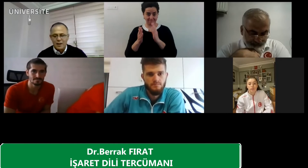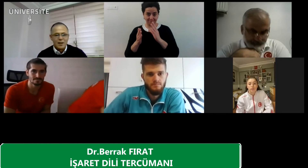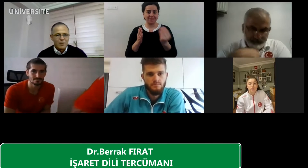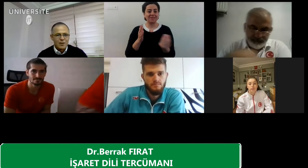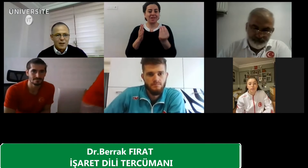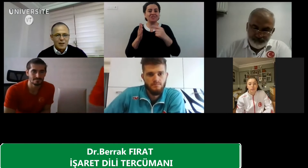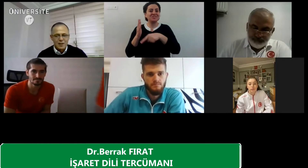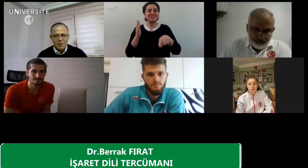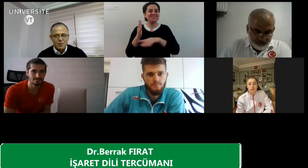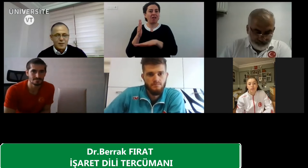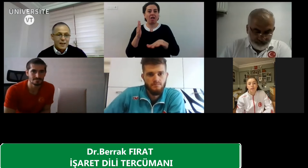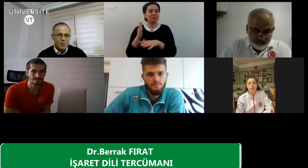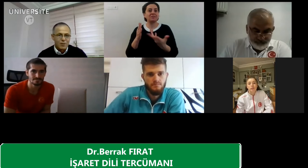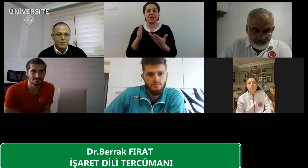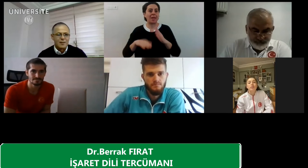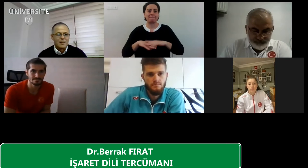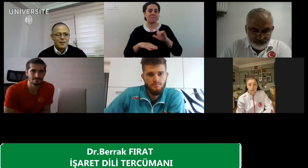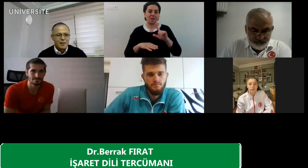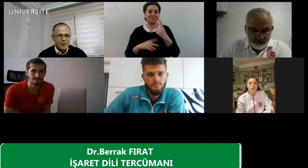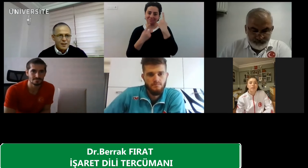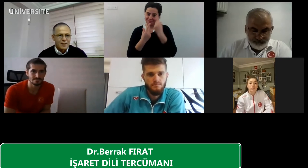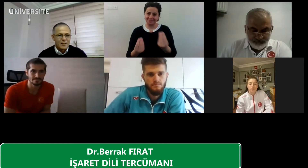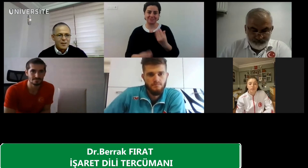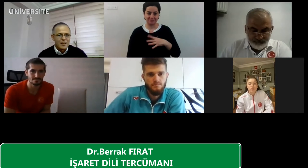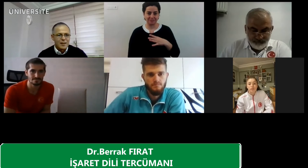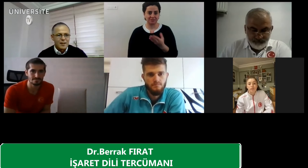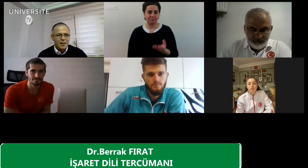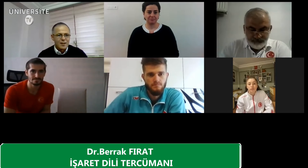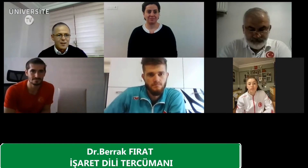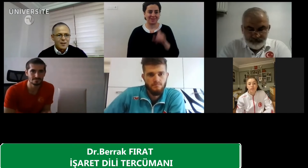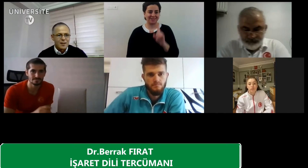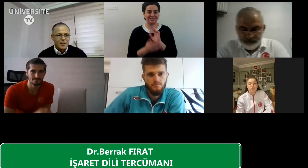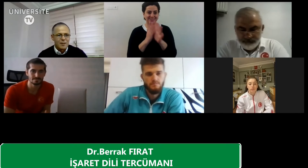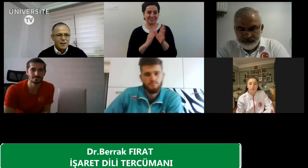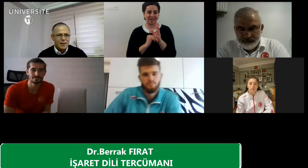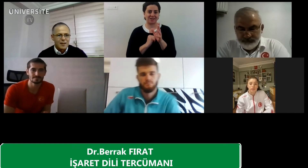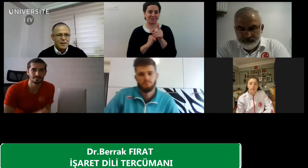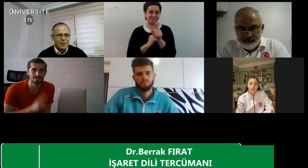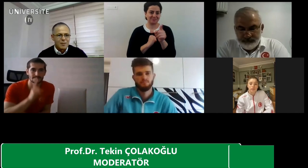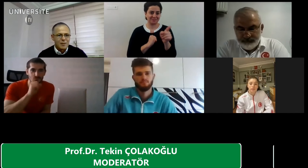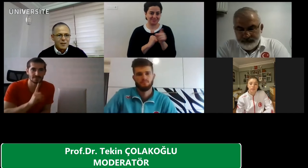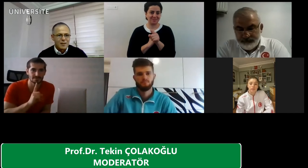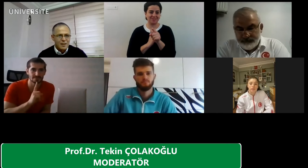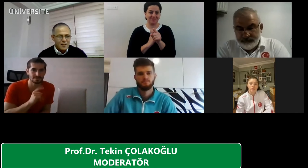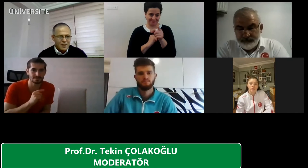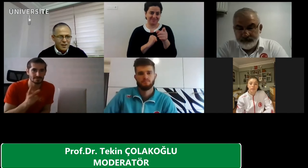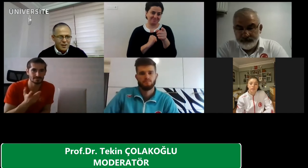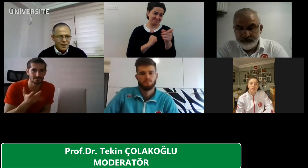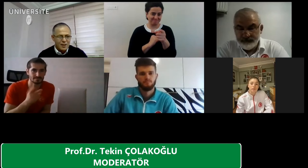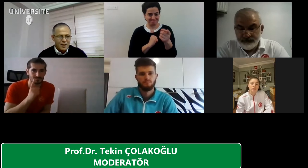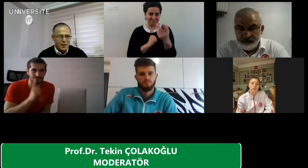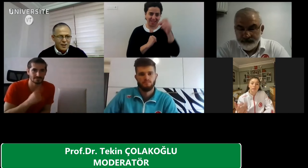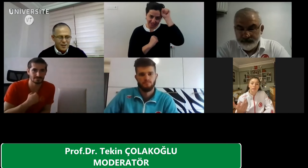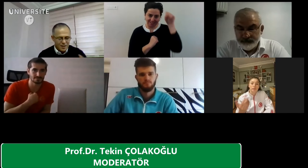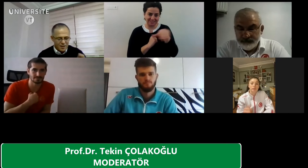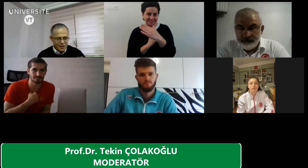sporculara tavsiyeleriniz ne olur, neler olabilir? Yine aynı sırayı takip ederek gidebiliriz. Aslıhan